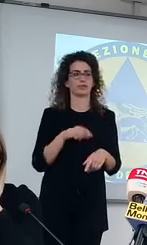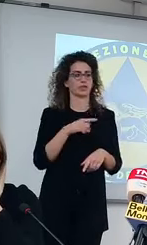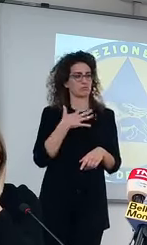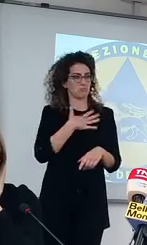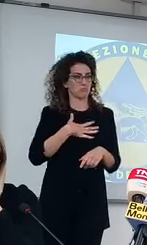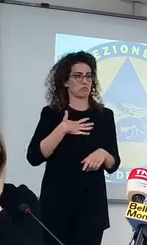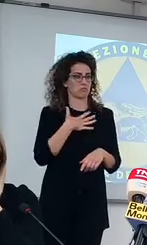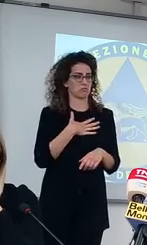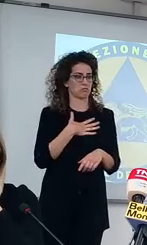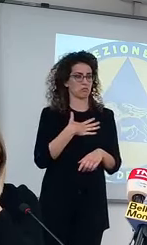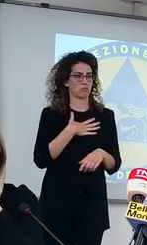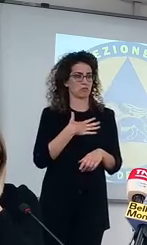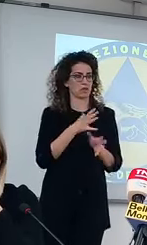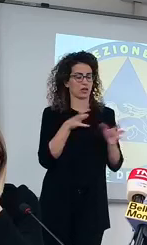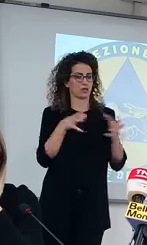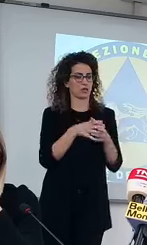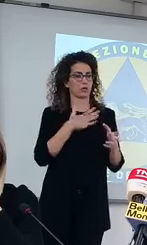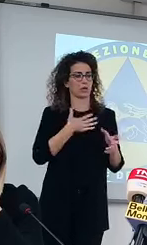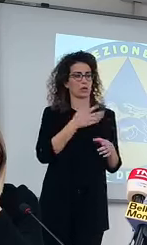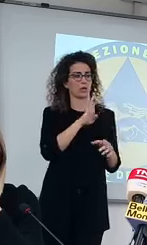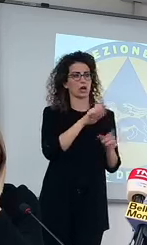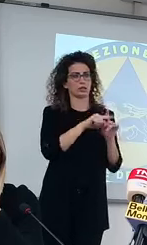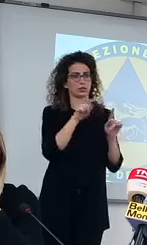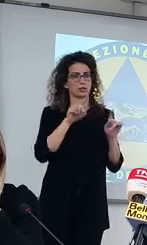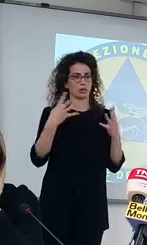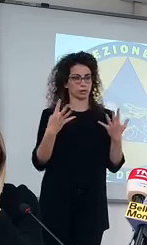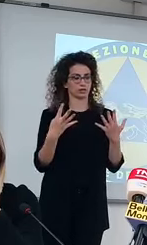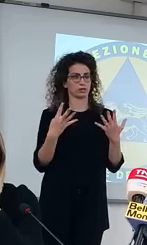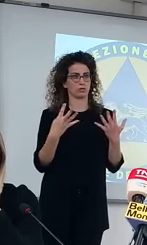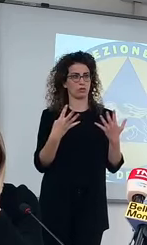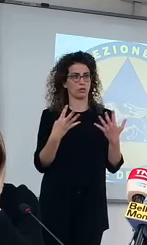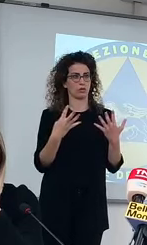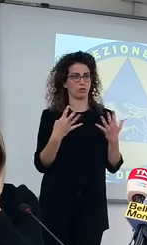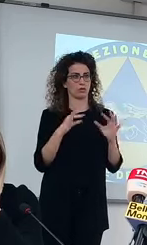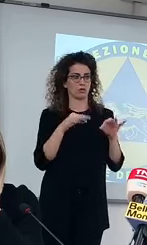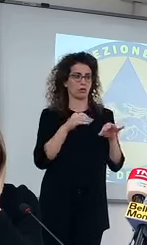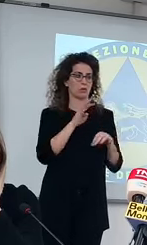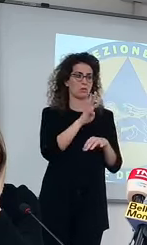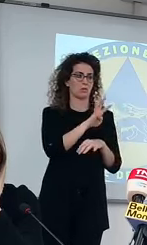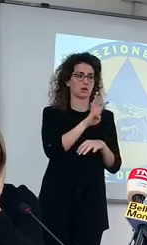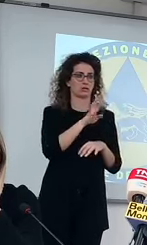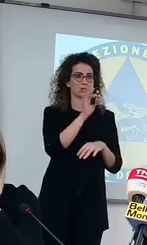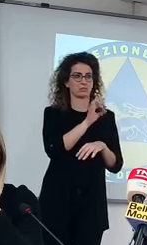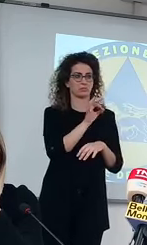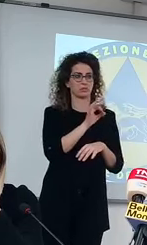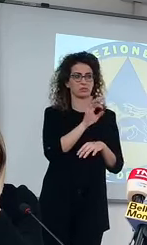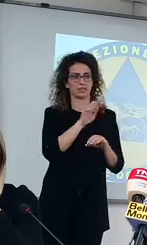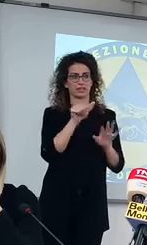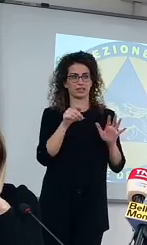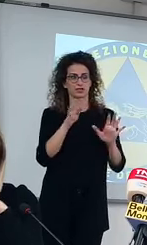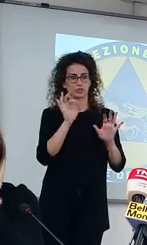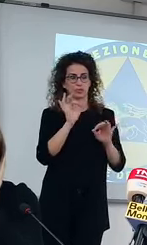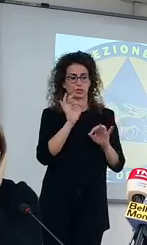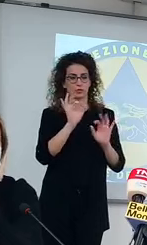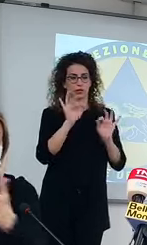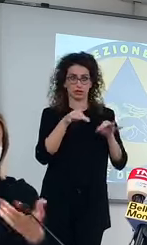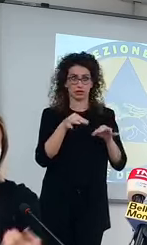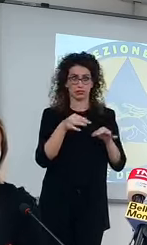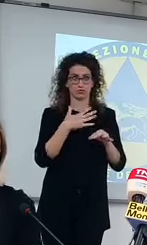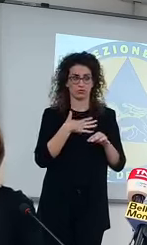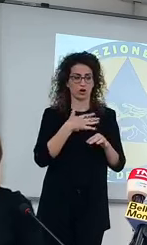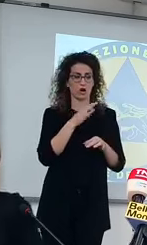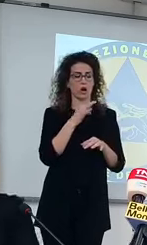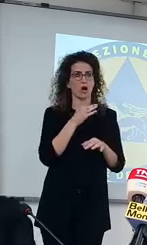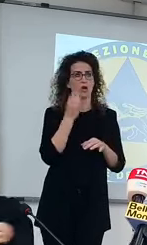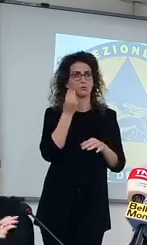soddisfatto per quanto riguarda i 40-49 anni di aver raggiunto 44-65%? È un buon dato secondo lei? Sono. Oppure allora, si